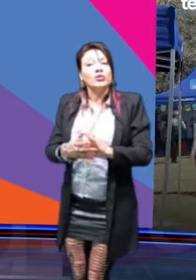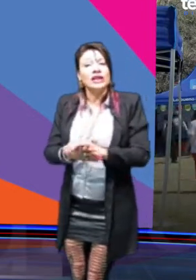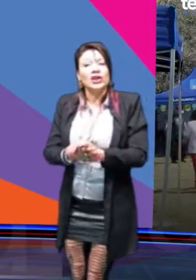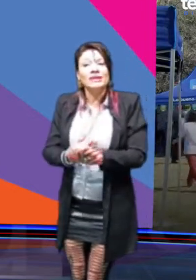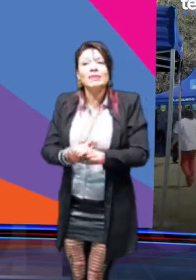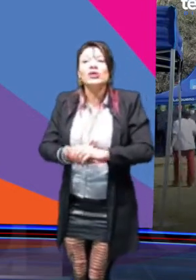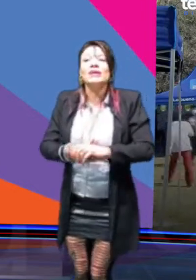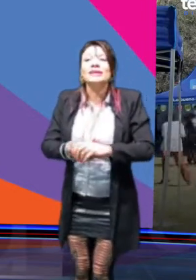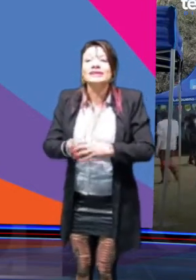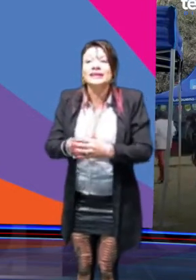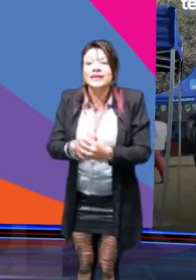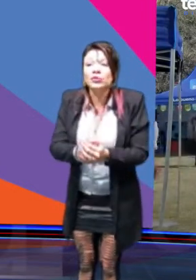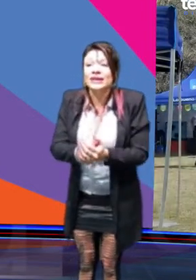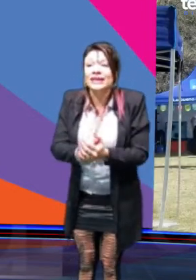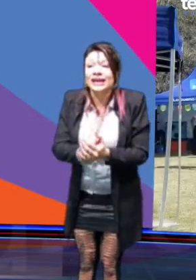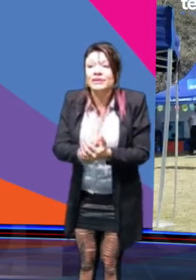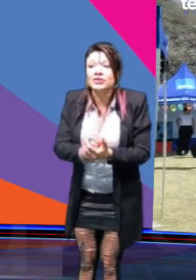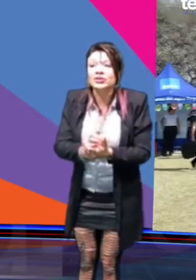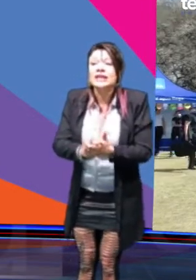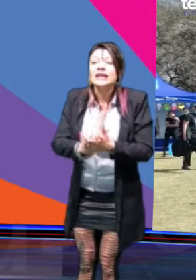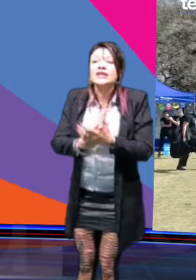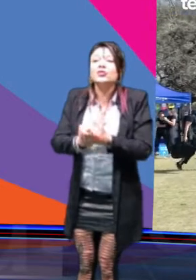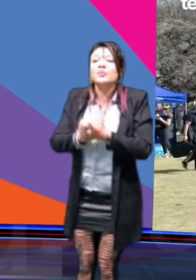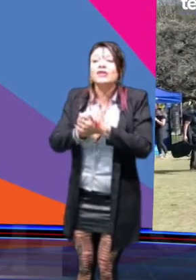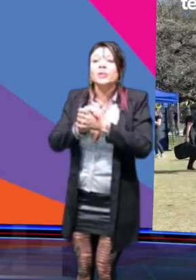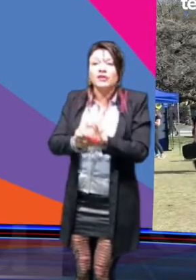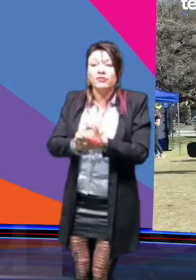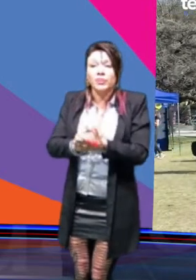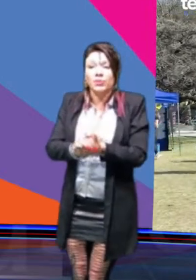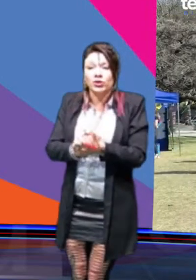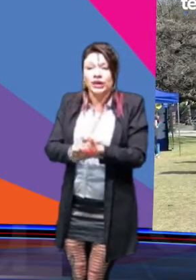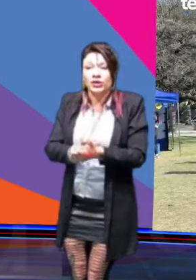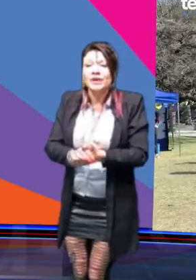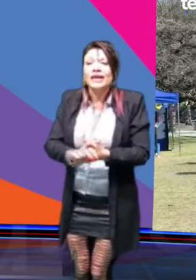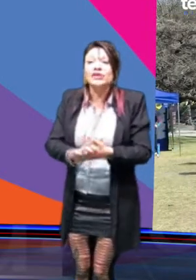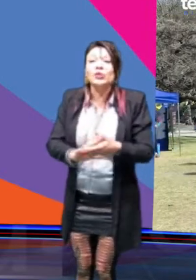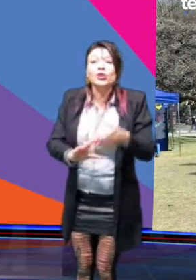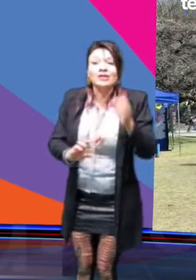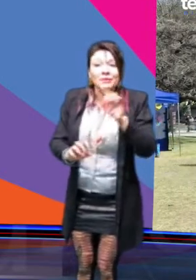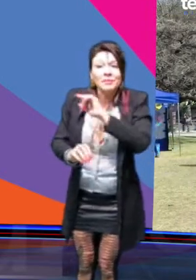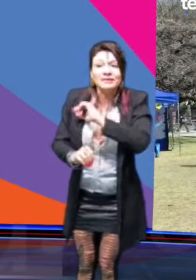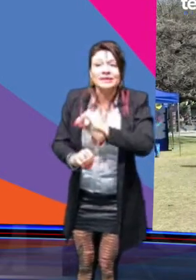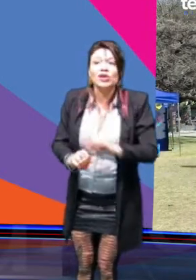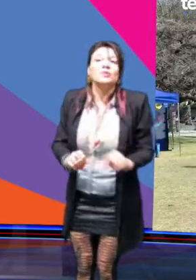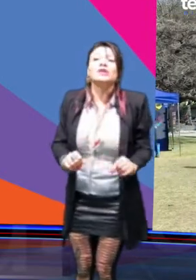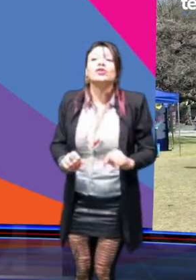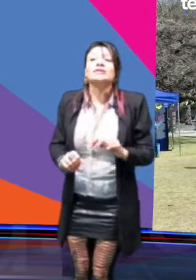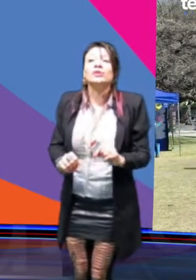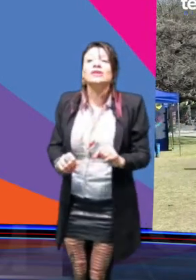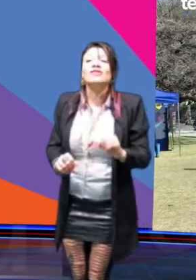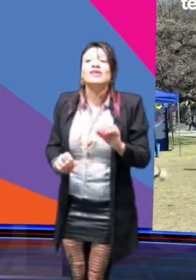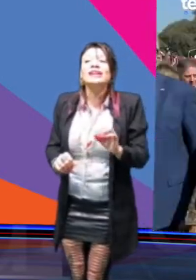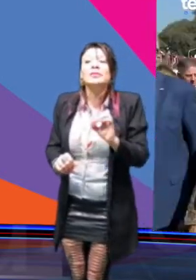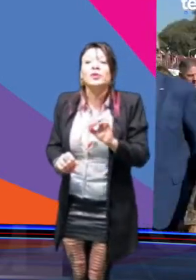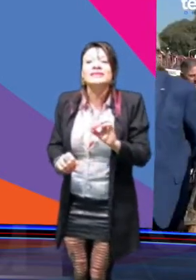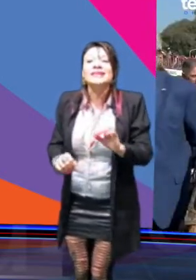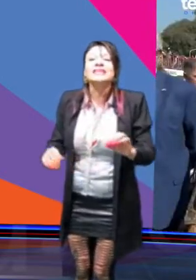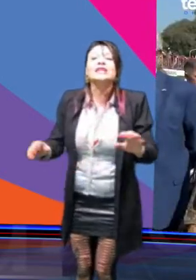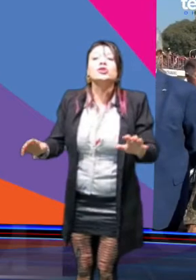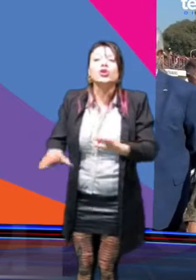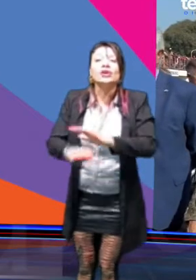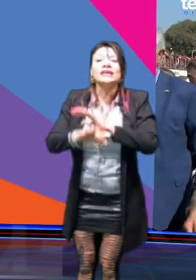les comentamos, la ministra de Salud, que es Carla Bisonti, y su par porteño. Estuvieron también presentes los ministros de salud de diferentes provincias